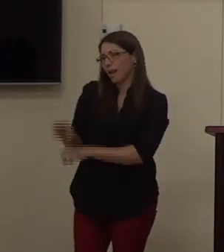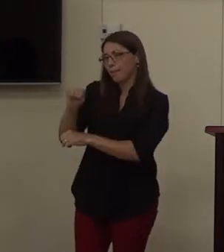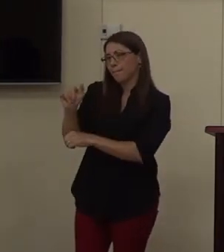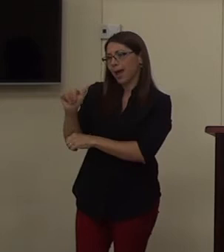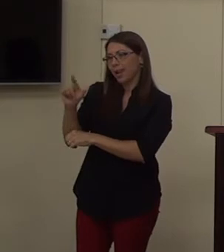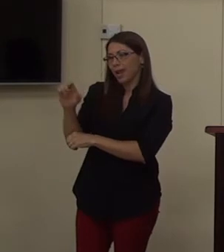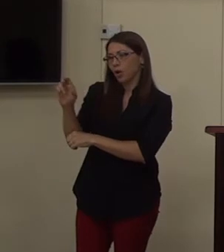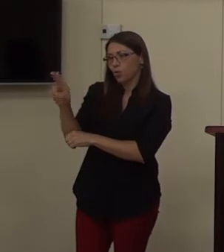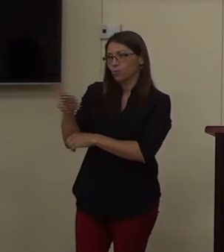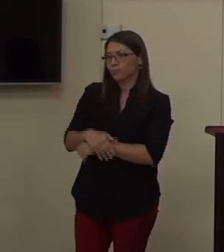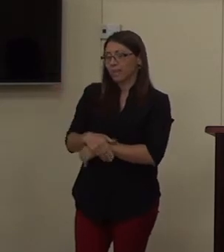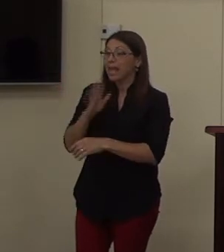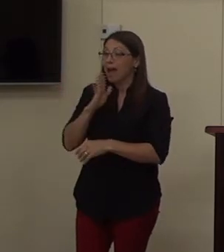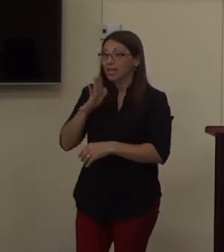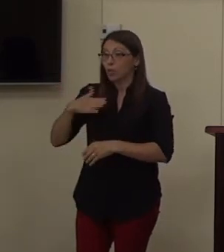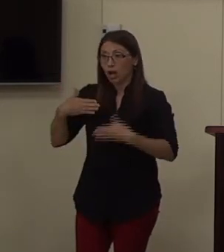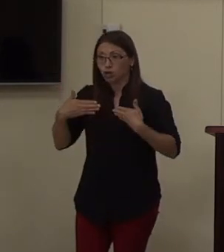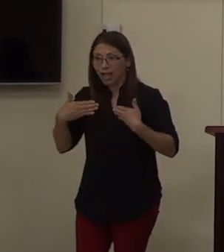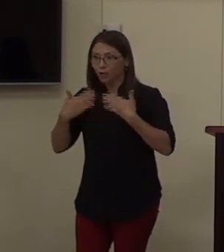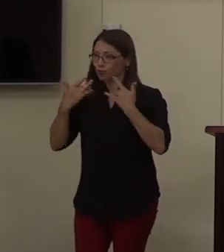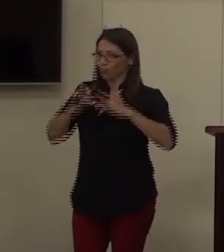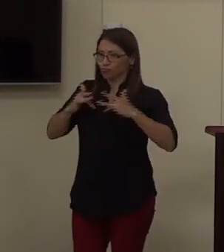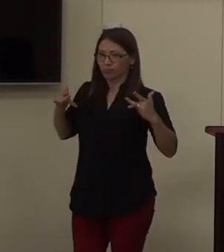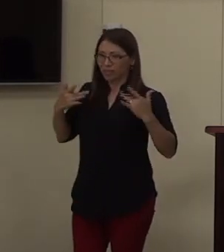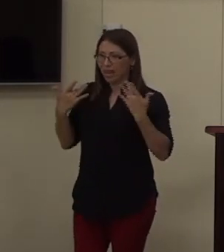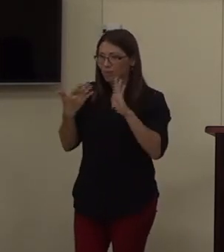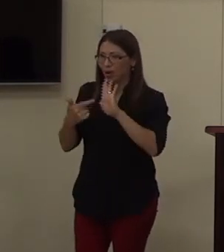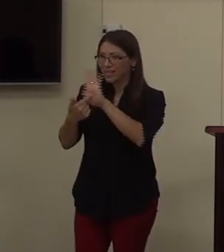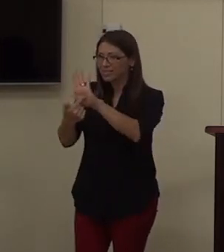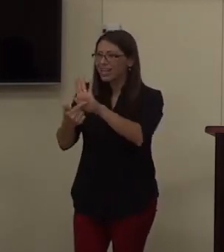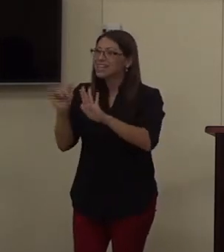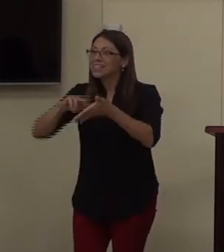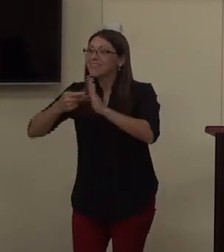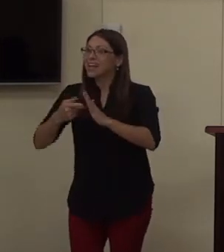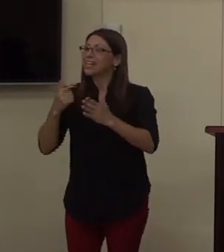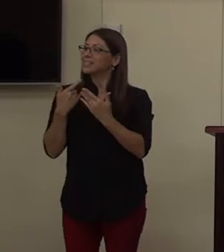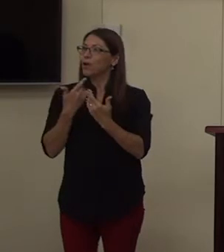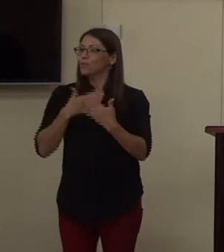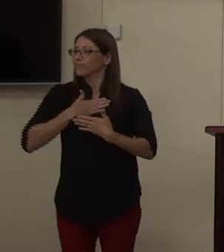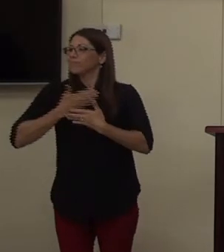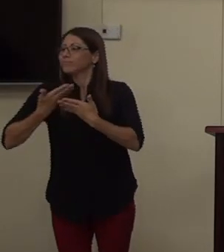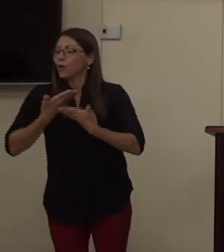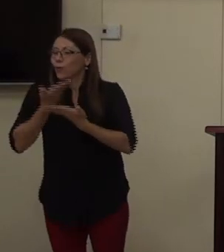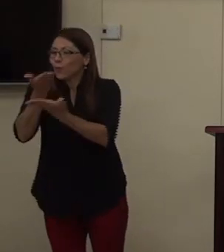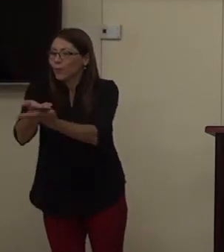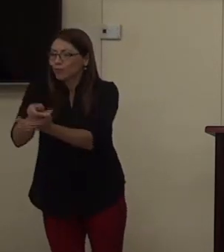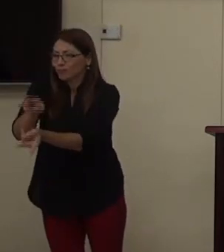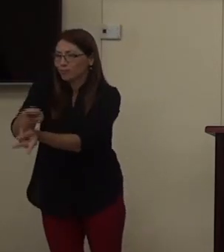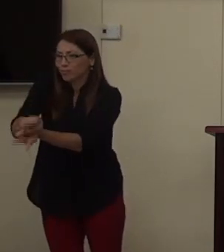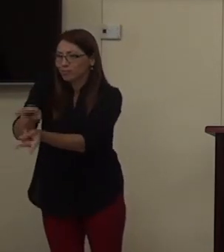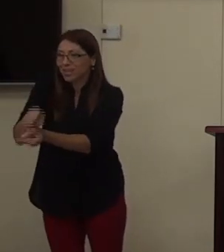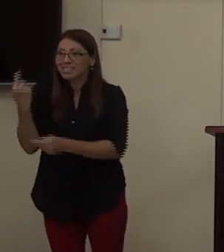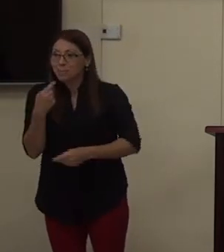de los senos de las mujeres al aire. Está en disposición a tener relaciones sexuales, ¿verdad? Siempre que en las canciones malejo se dice eso,